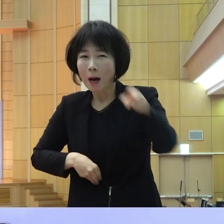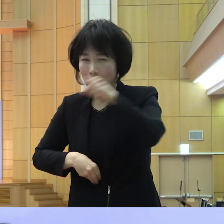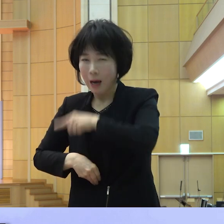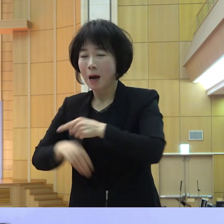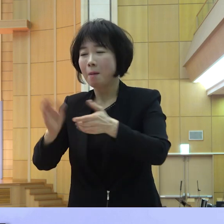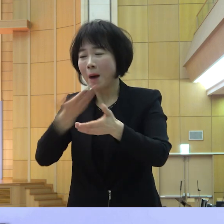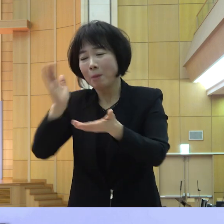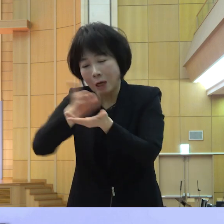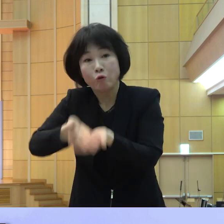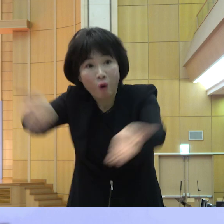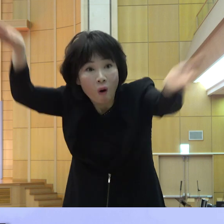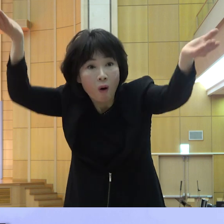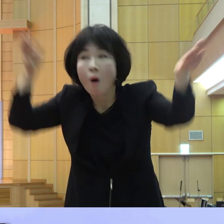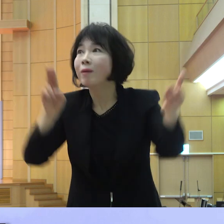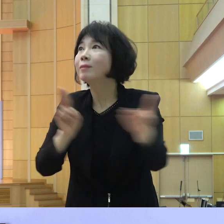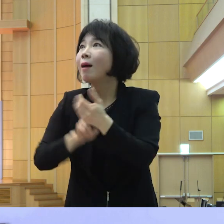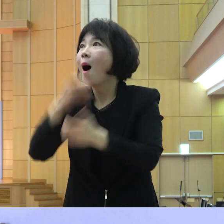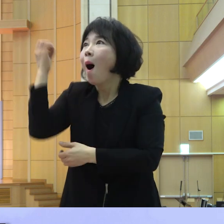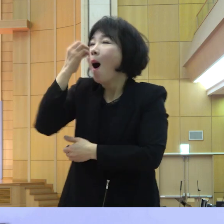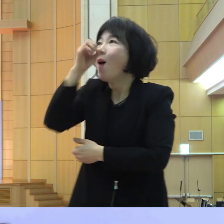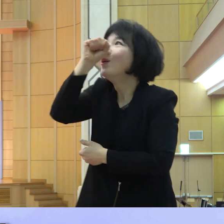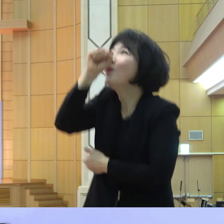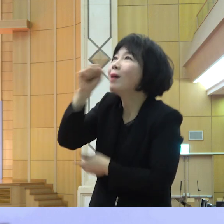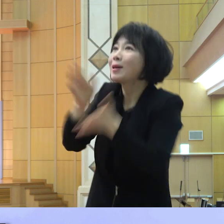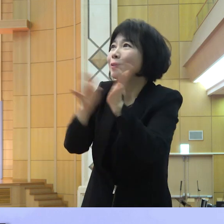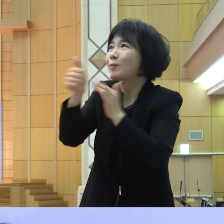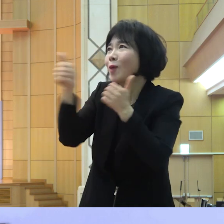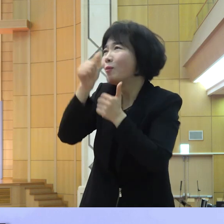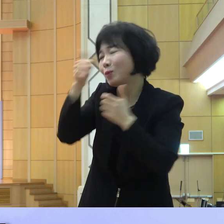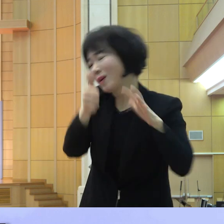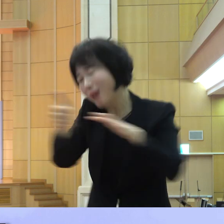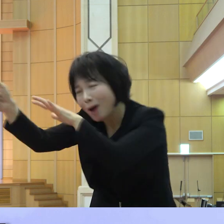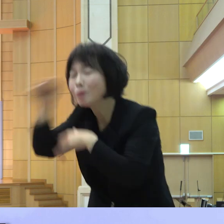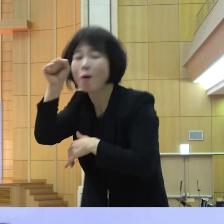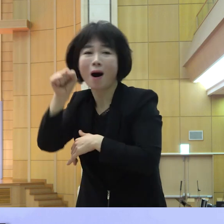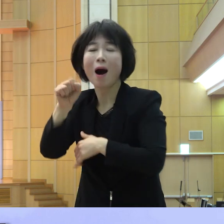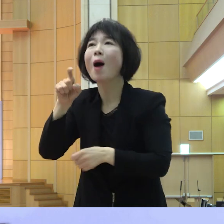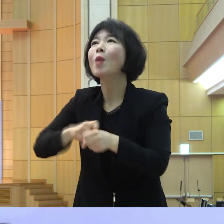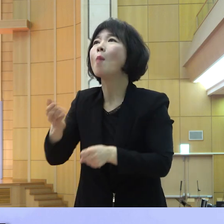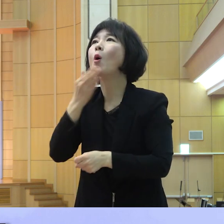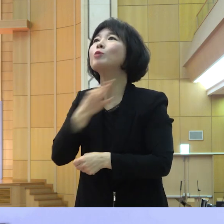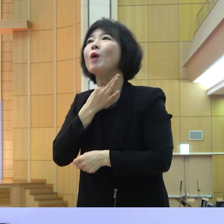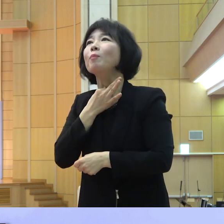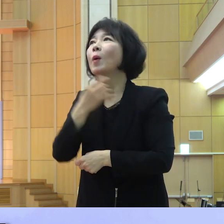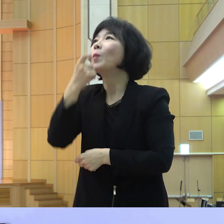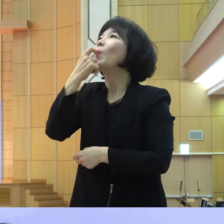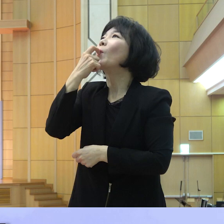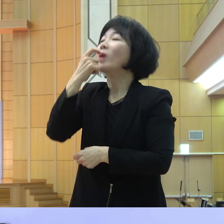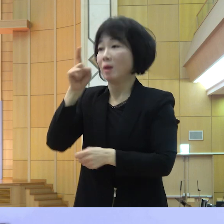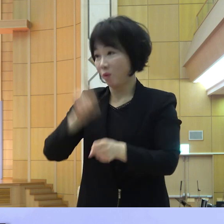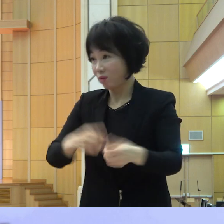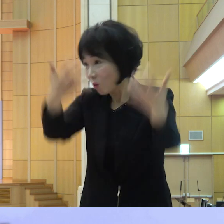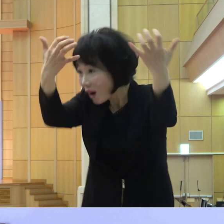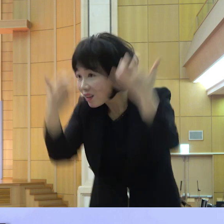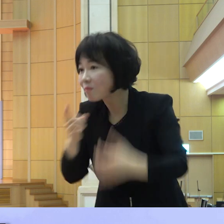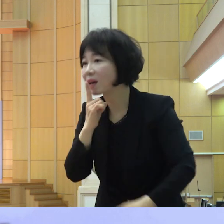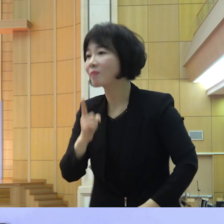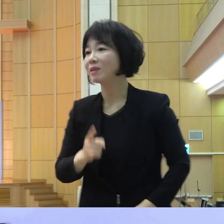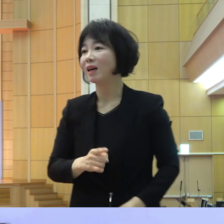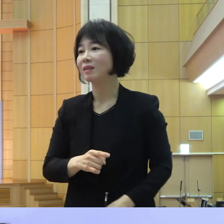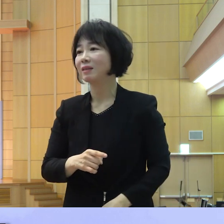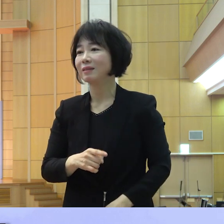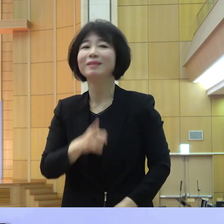주님의 기적적인 사건이잖아요. 그럼 그걸 오병이어라 그러는데 이 보리떡 5개 물고기 2마리 가지고